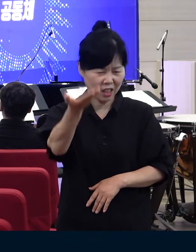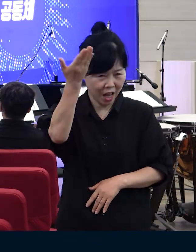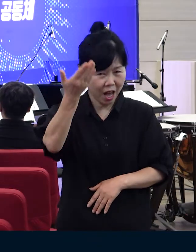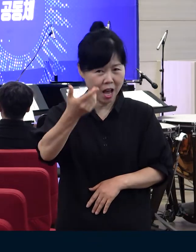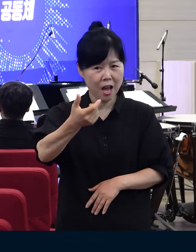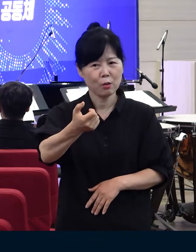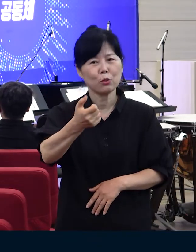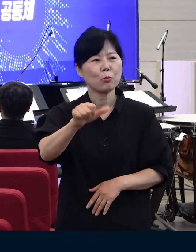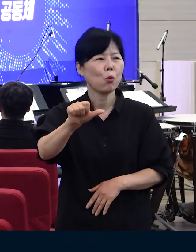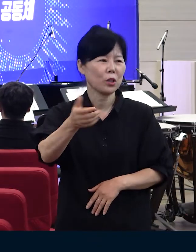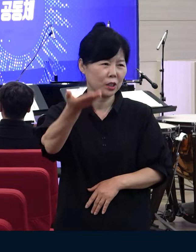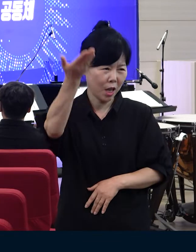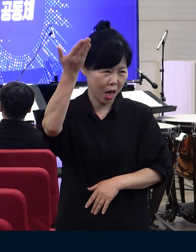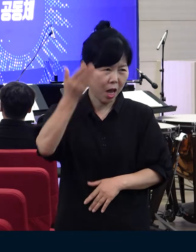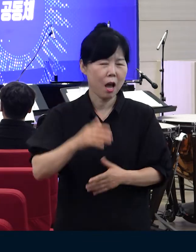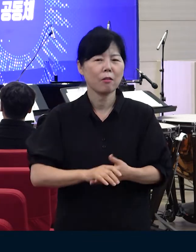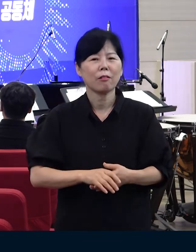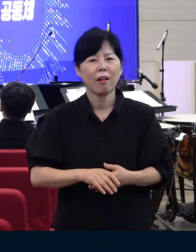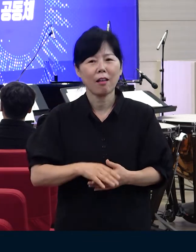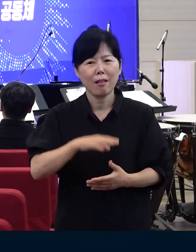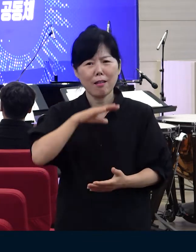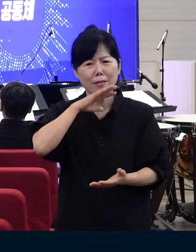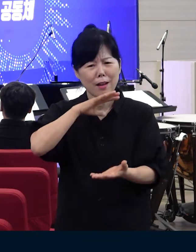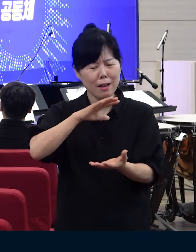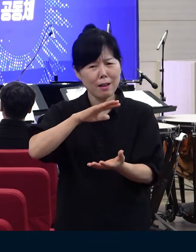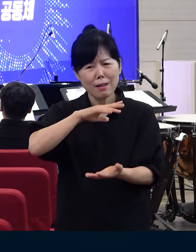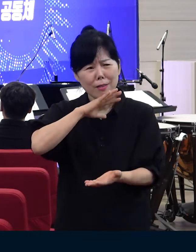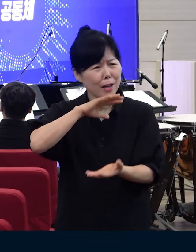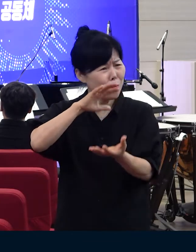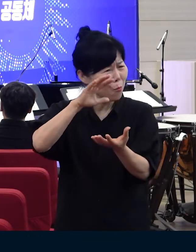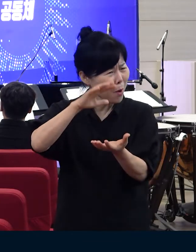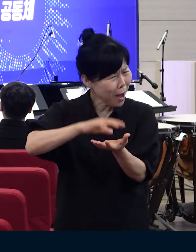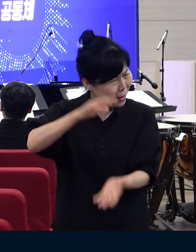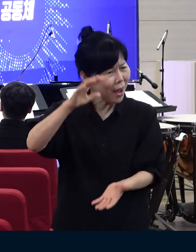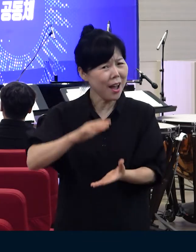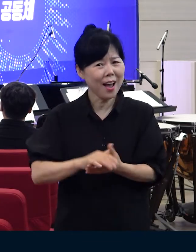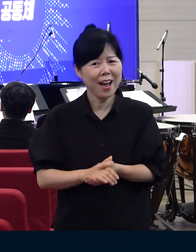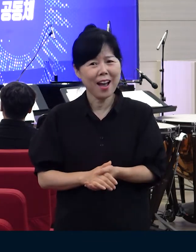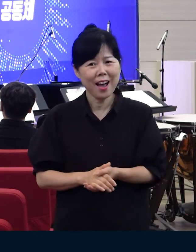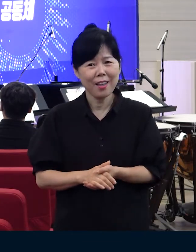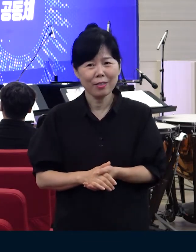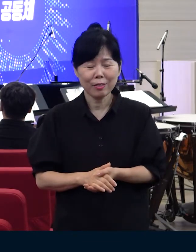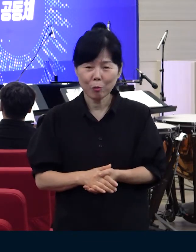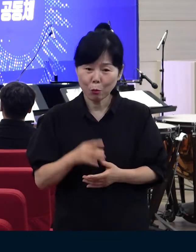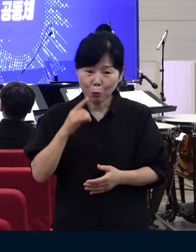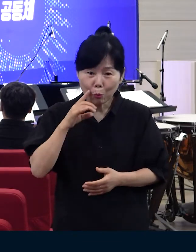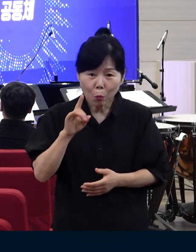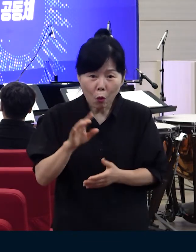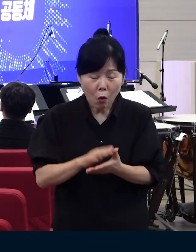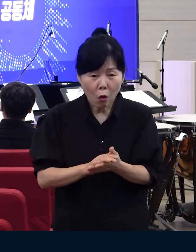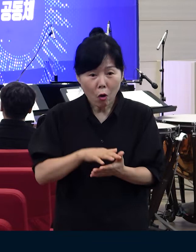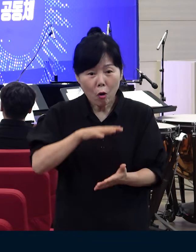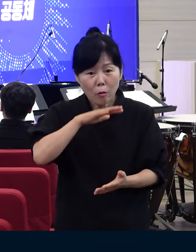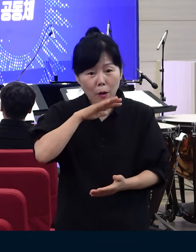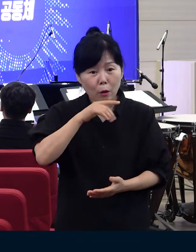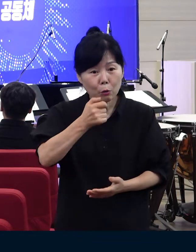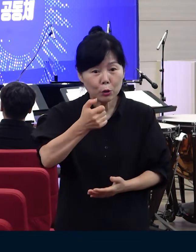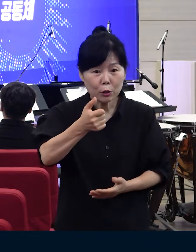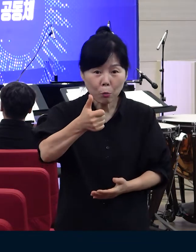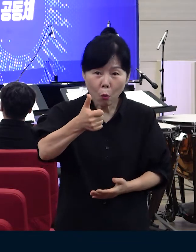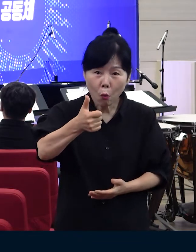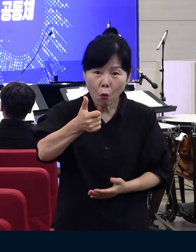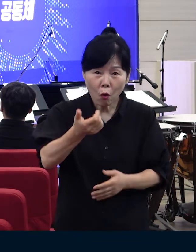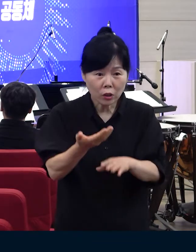자, 그러니까 질문이 안 나올 수가 없죠. 보세요. 어떻게 65세가 넘은 사람인데